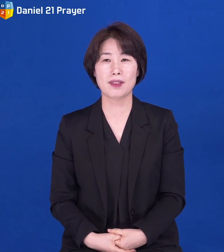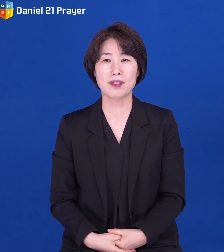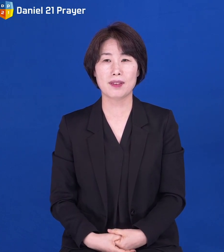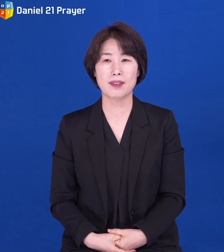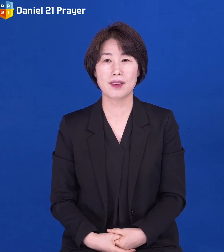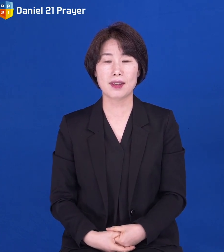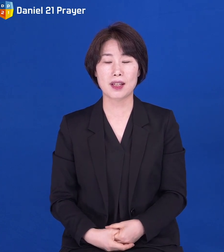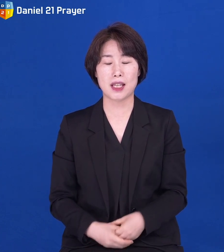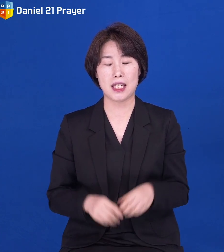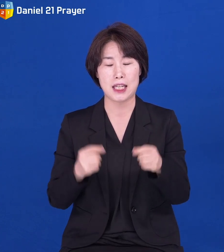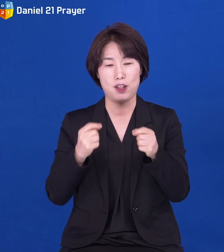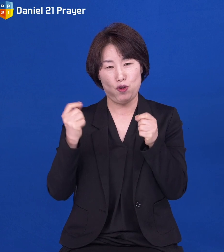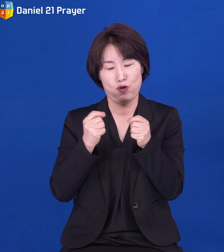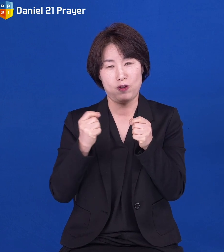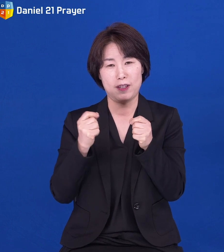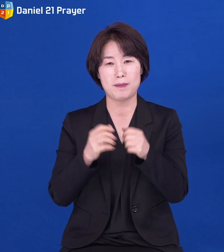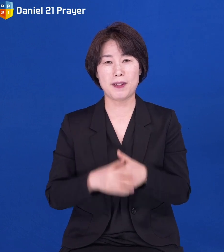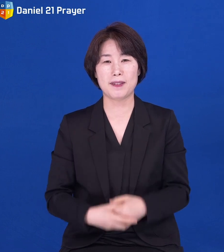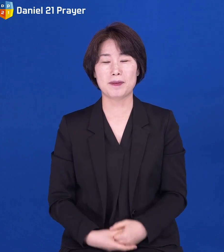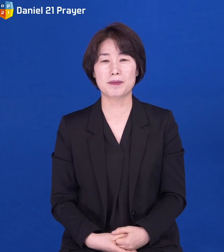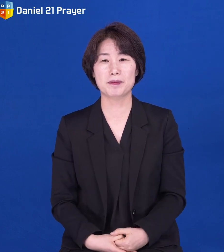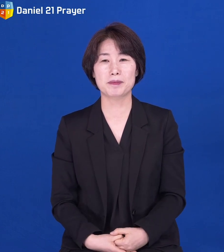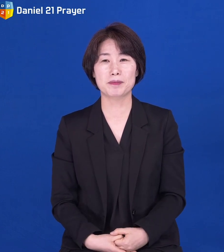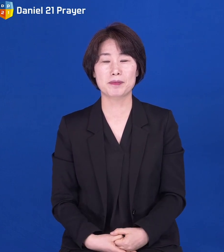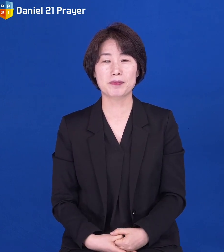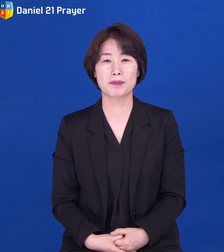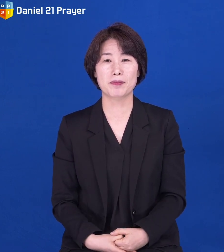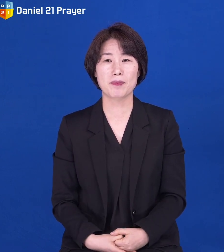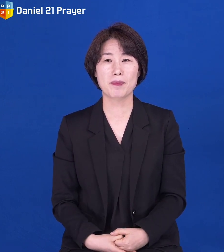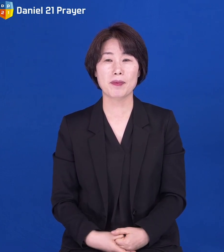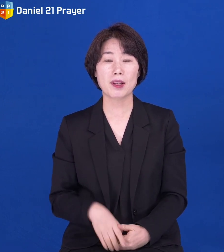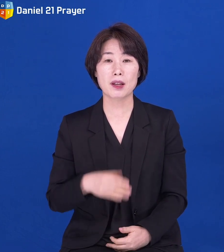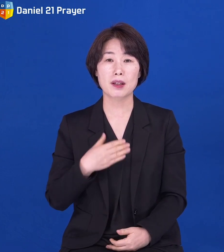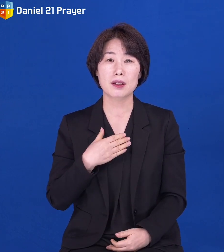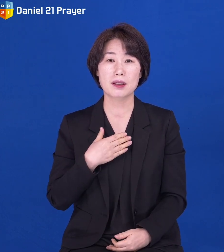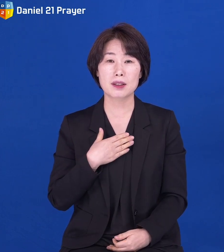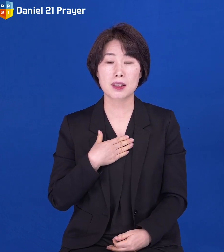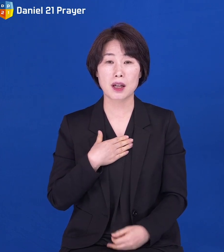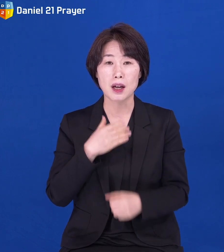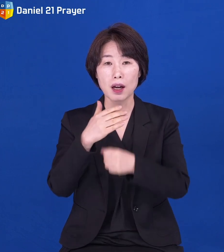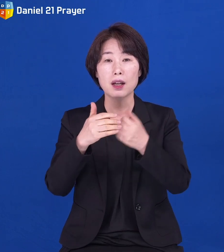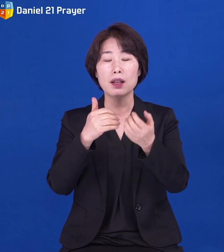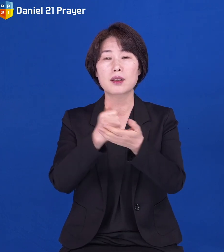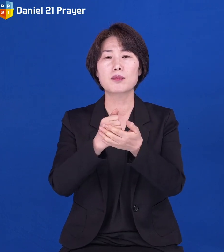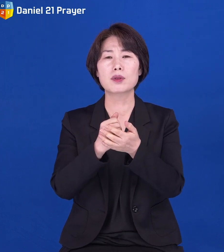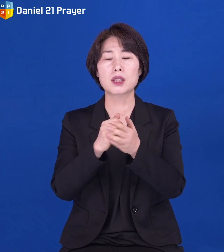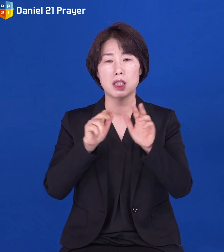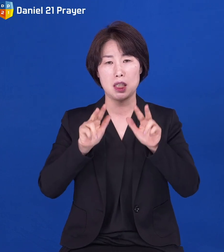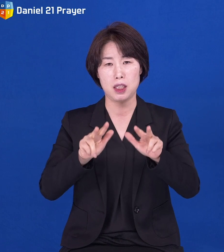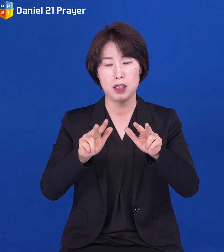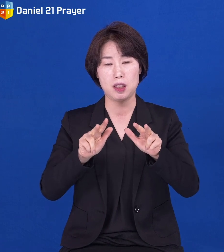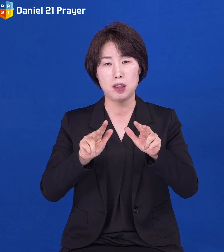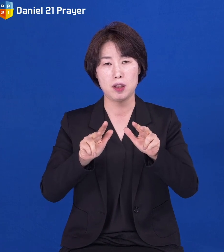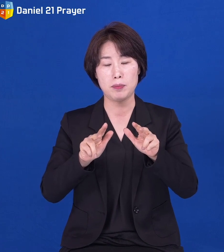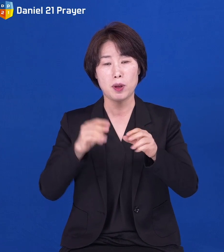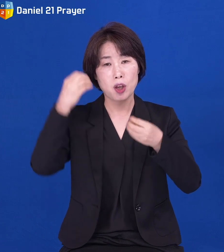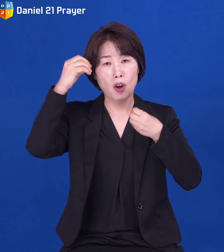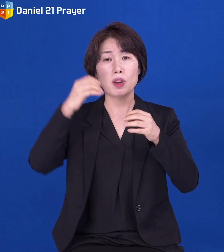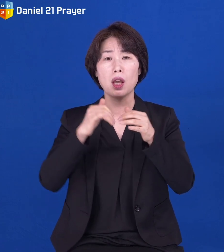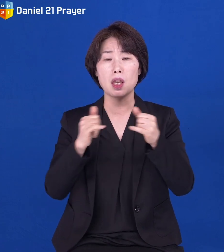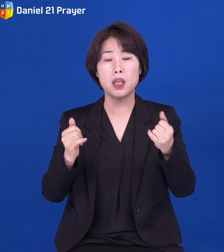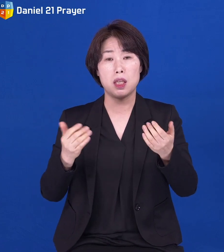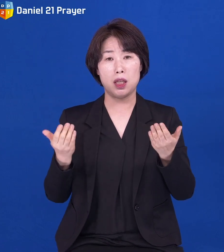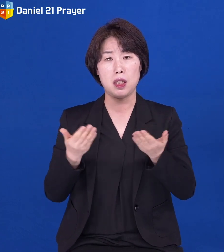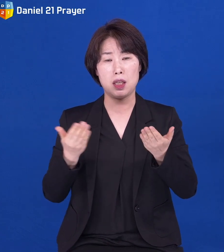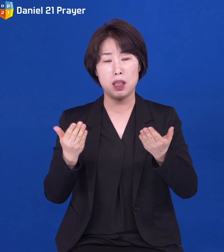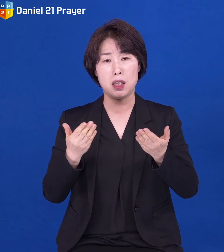짧게 시간 안에 하겠습니다. 근데 제가 정말 하나님, 제가 정말 이 일을 할지 정말